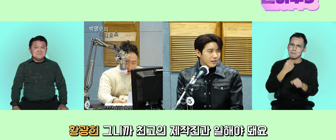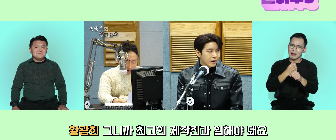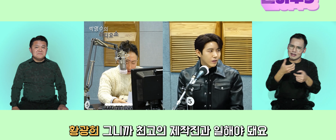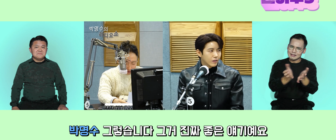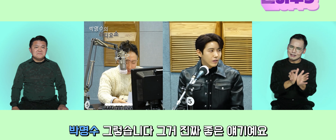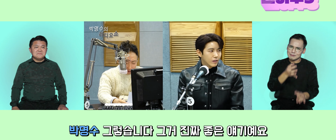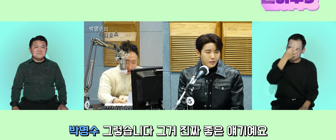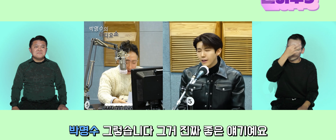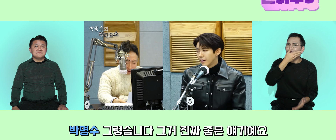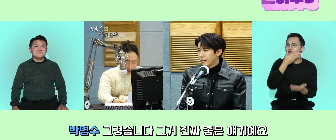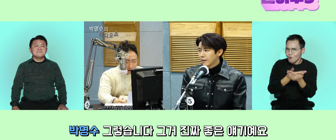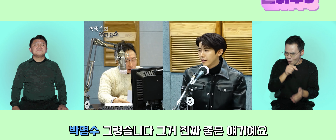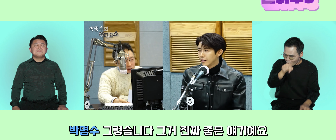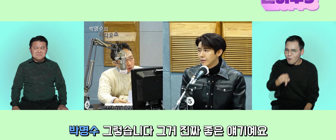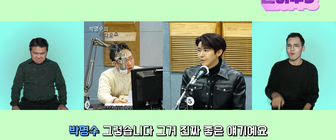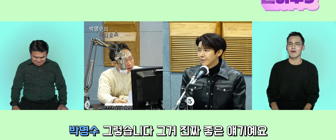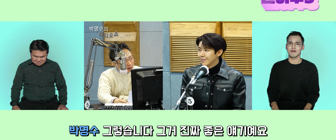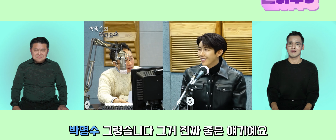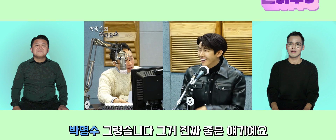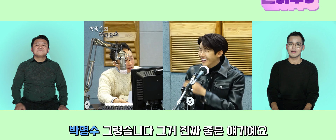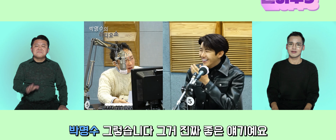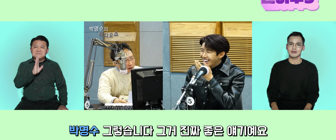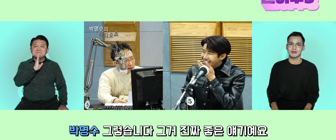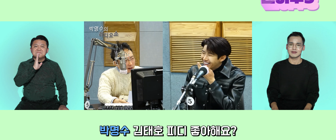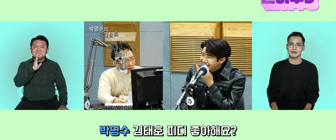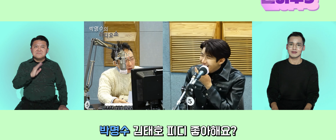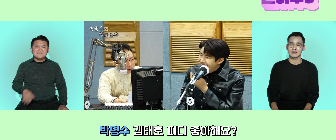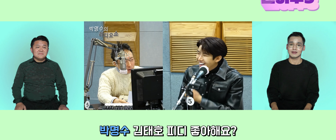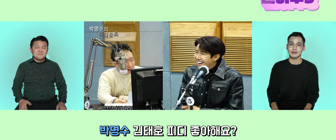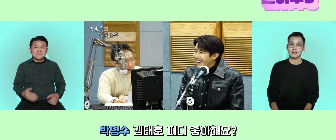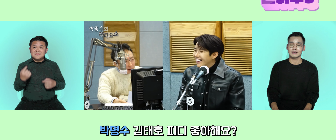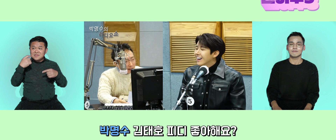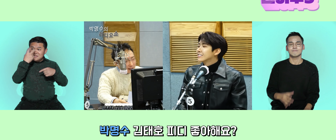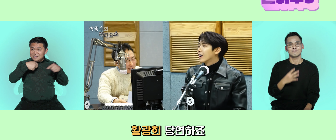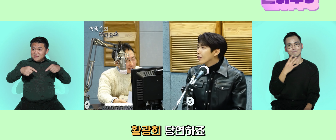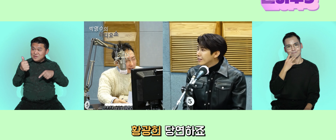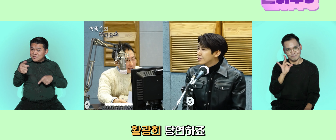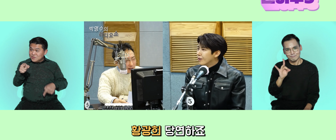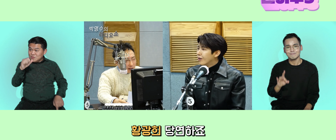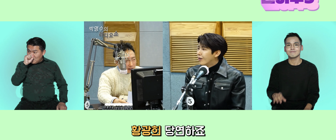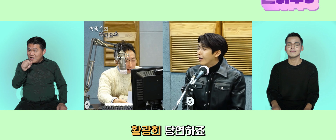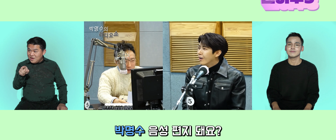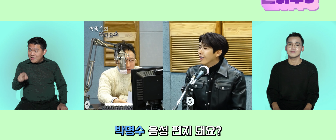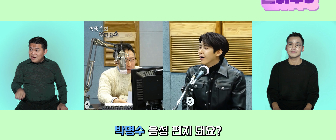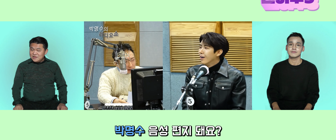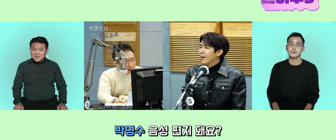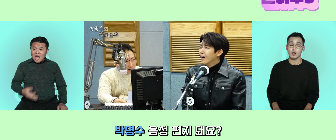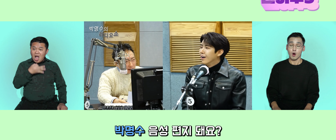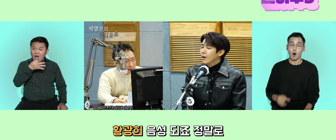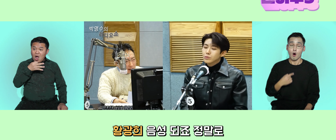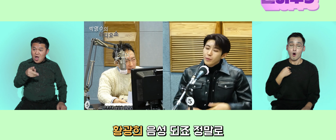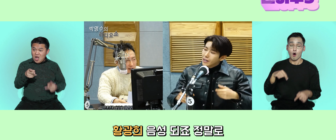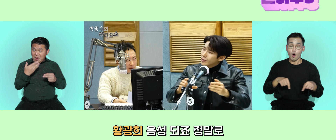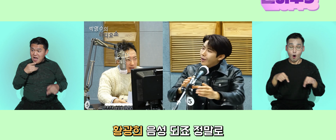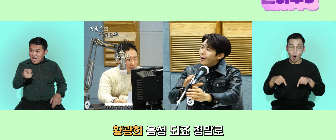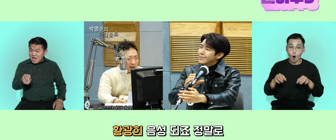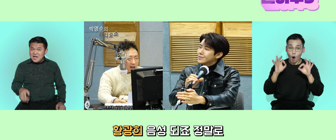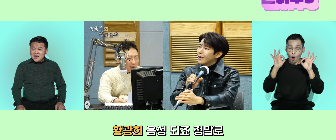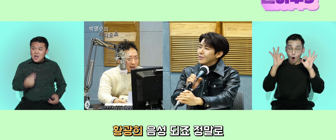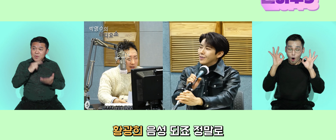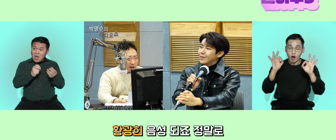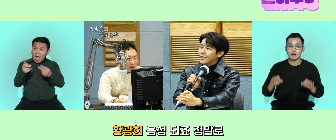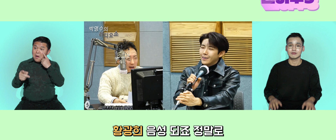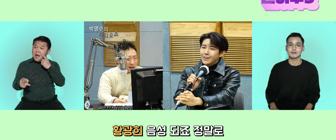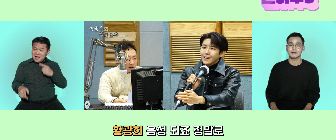제작진과 일해야 돼요. 그렇습니다. 그거 진짜 좋은 얘기예요. 김태우 PD 좋아해요? 당연하죠. 음색 편지 돼요? 음색 편지 되죠.